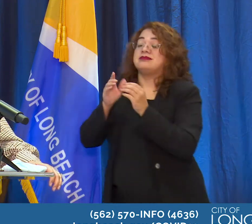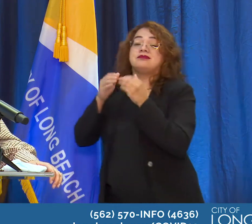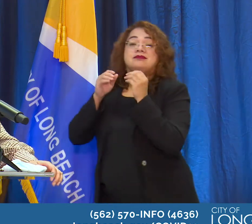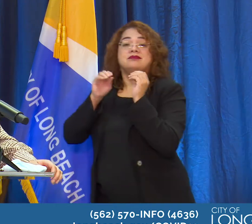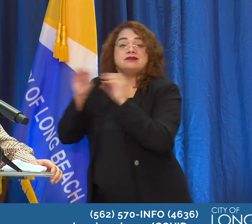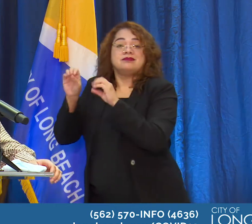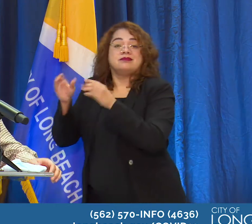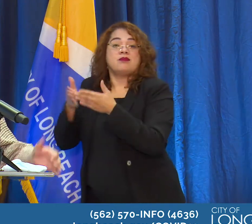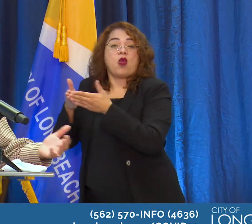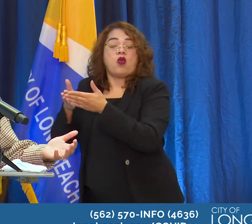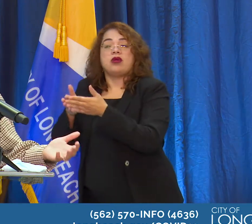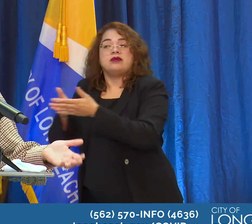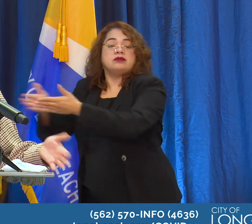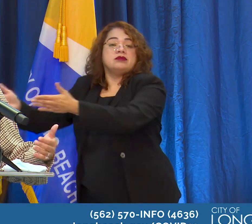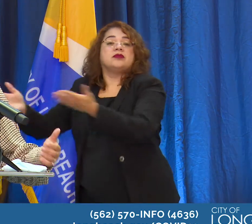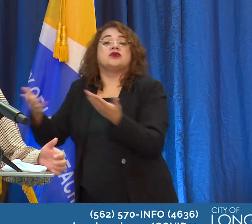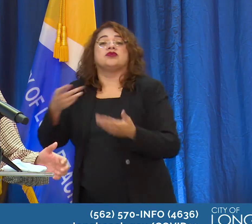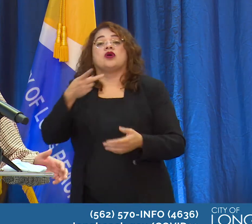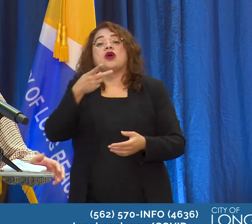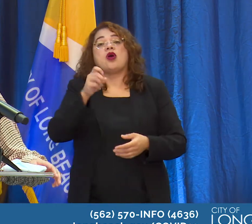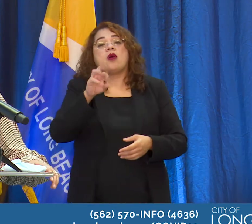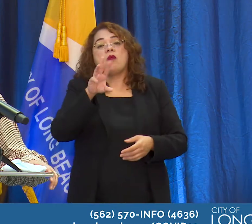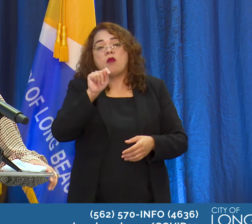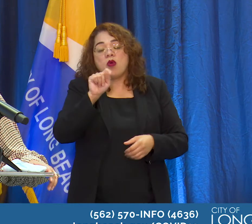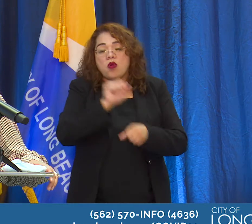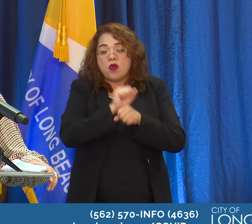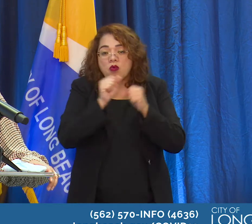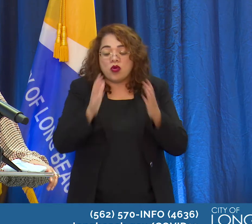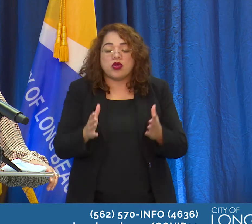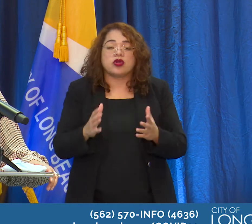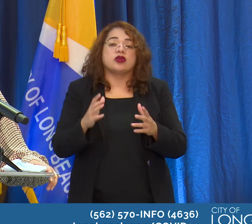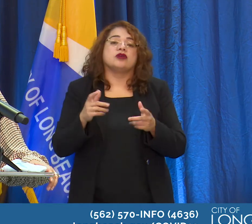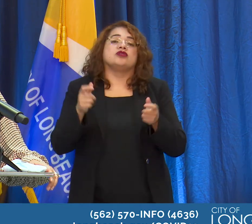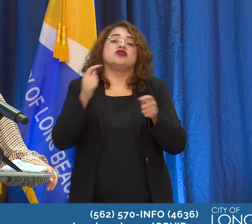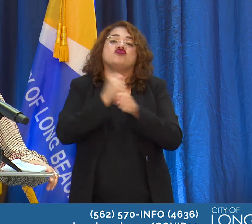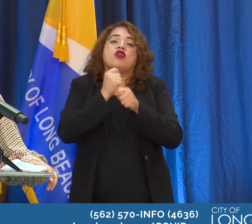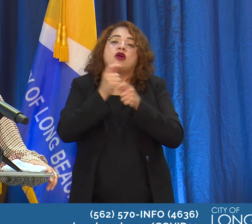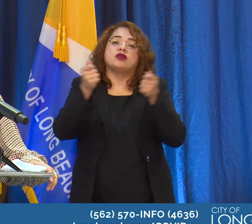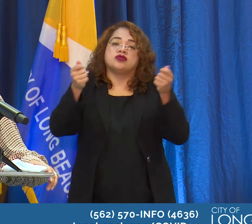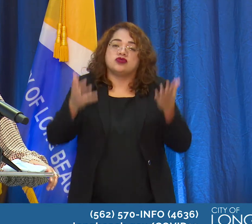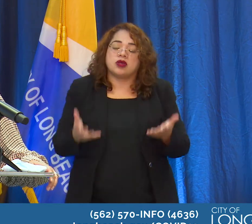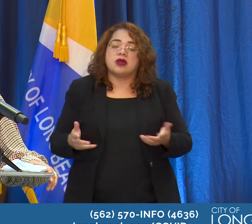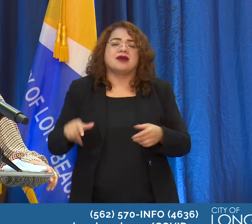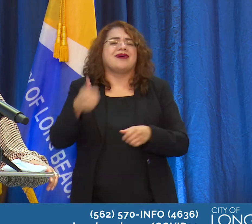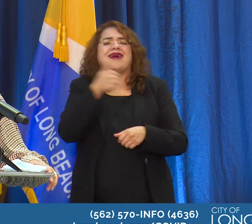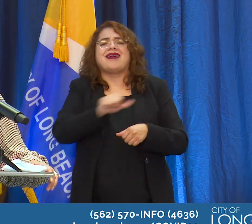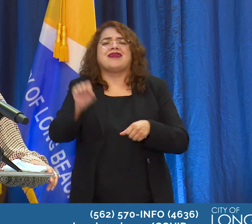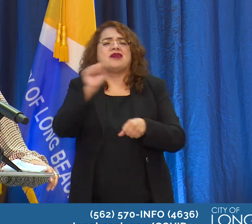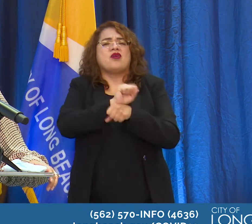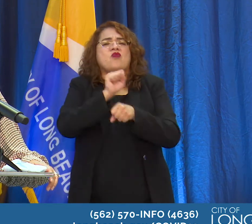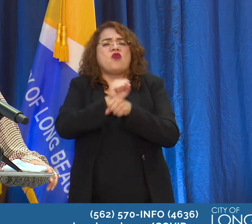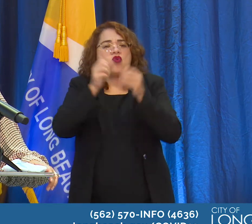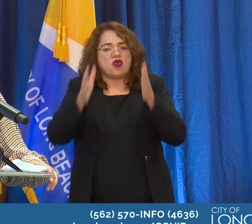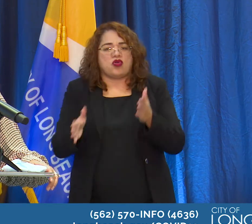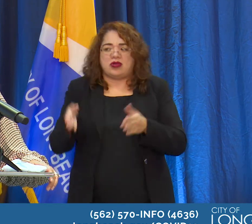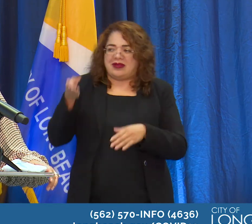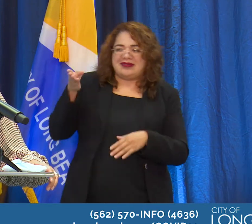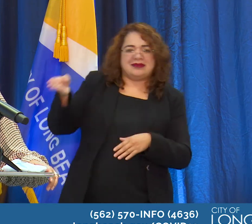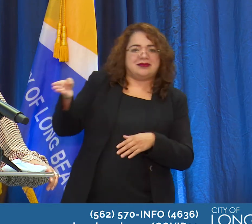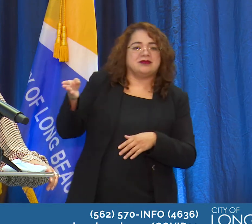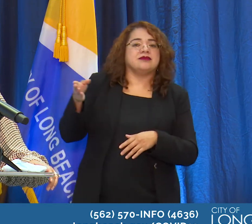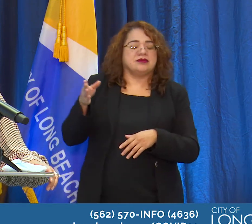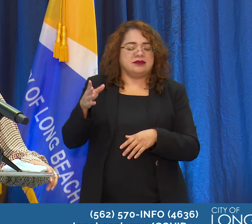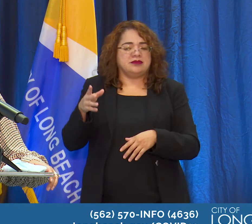trabajadores, portuarios, camioneros y otros socios laborales del puerto. Esto va a ser